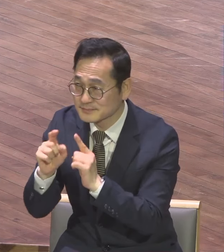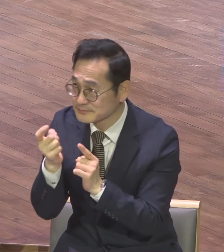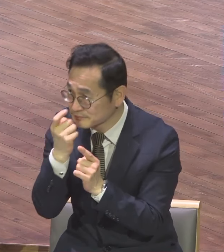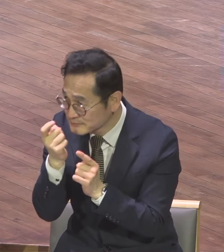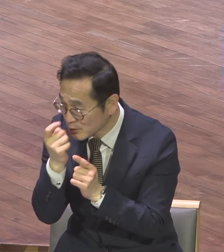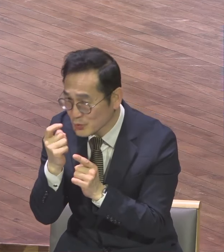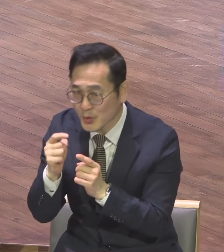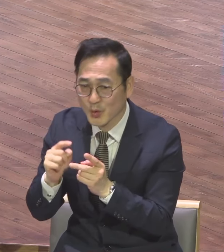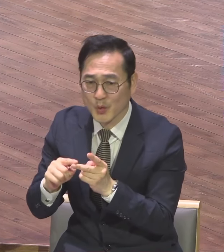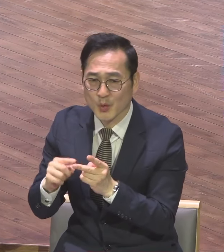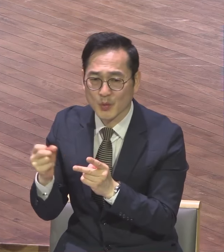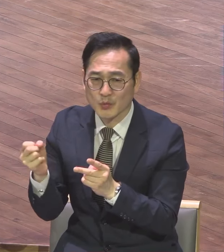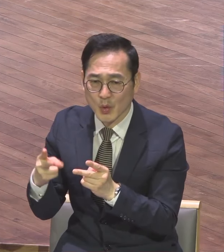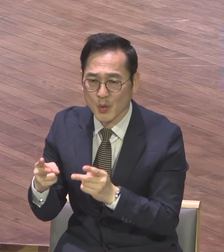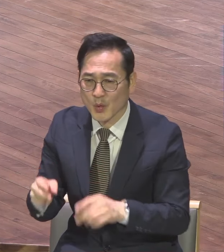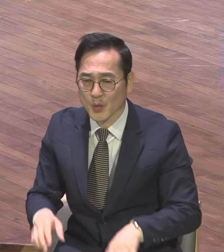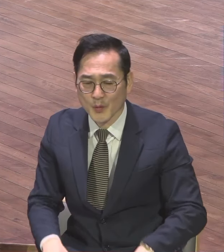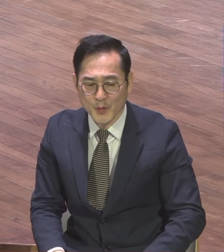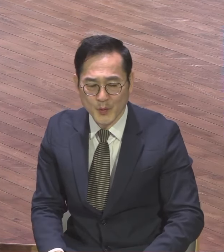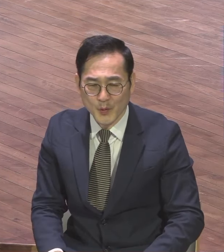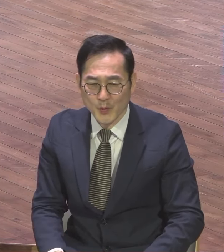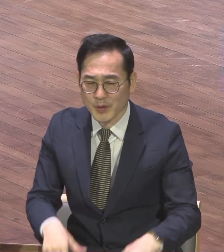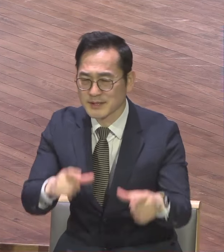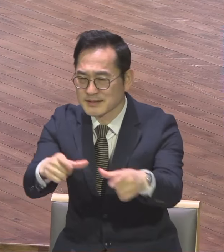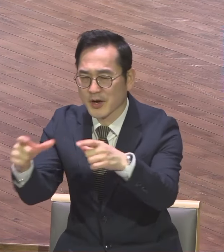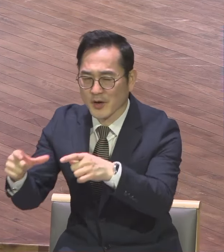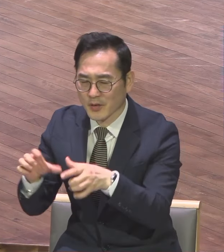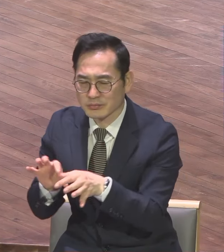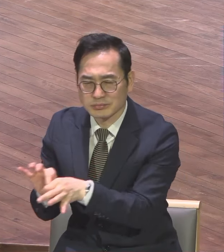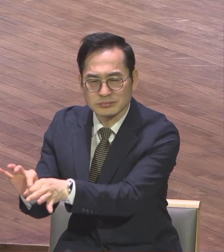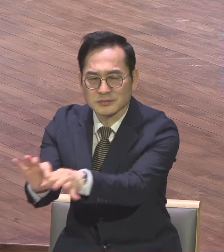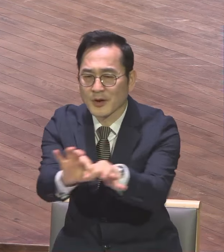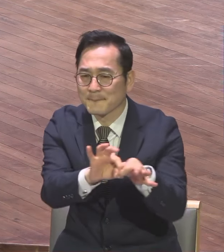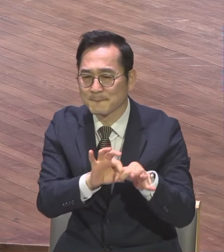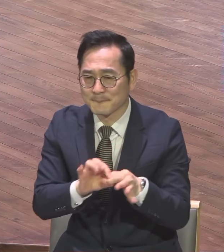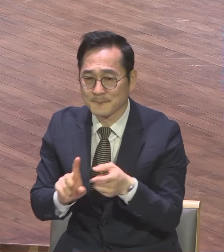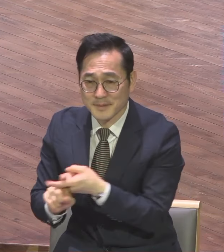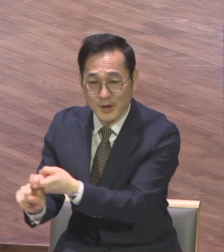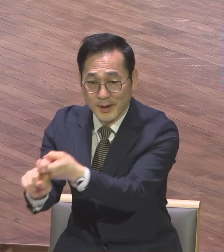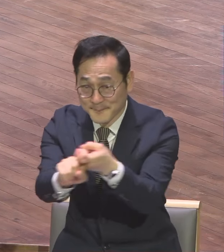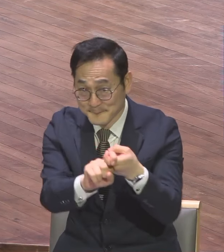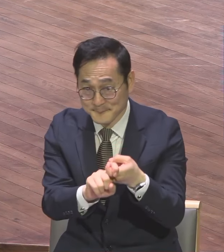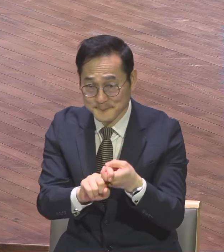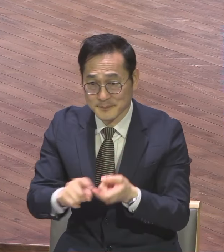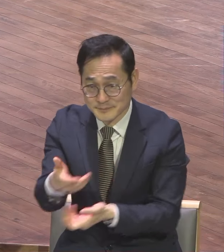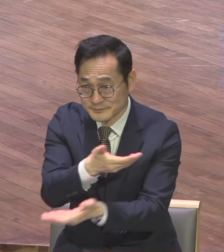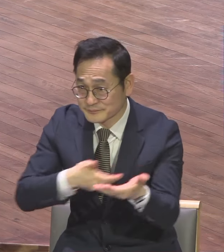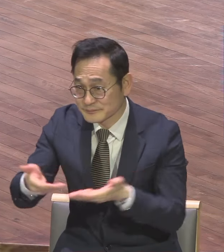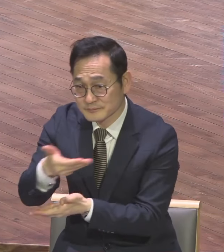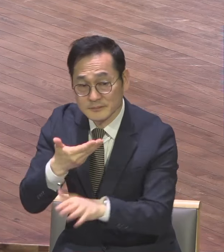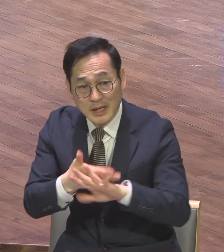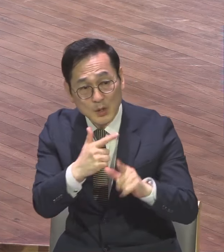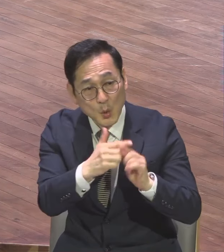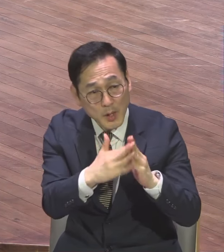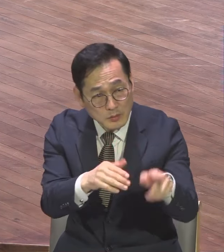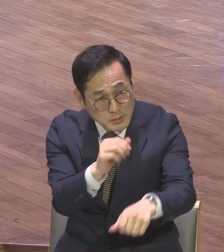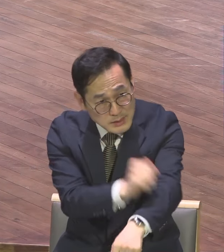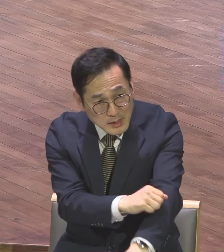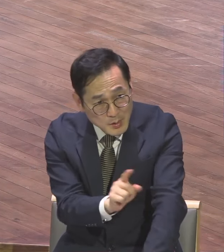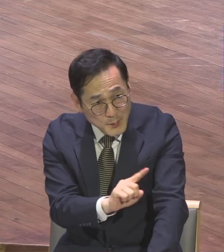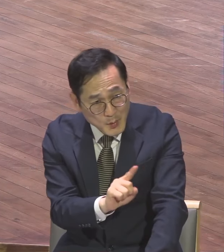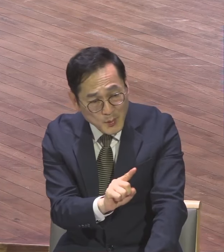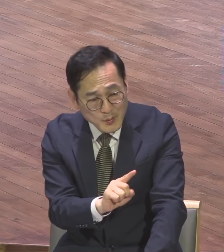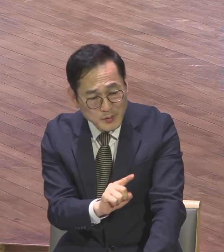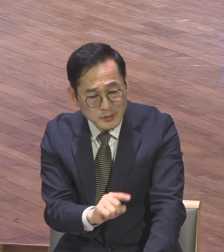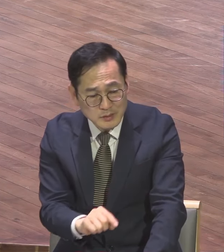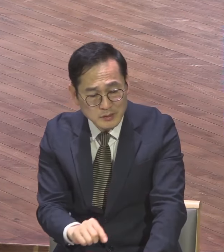심지어 지역의 이 교회들과 연합하는 사역, 그것도 좋잖아요. 서로 다 다른 교회 또 전문성 있는 분